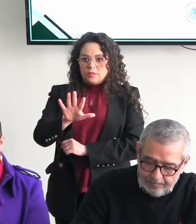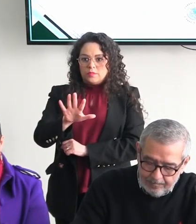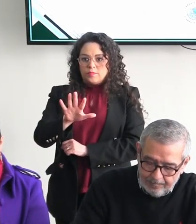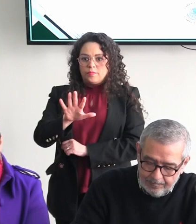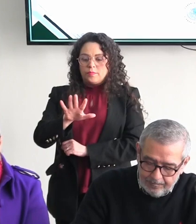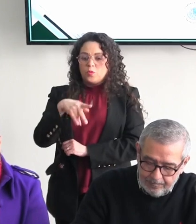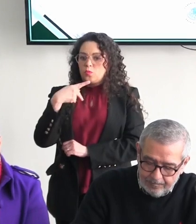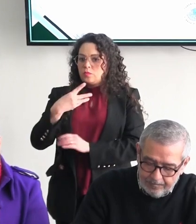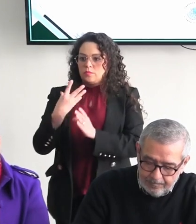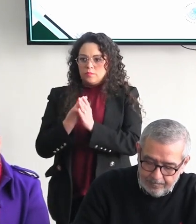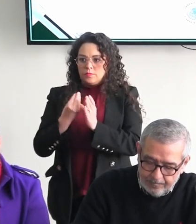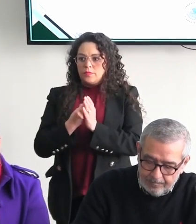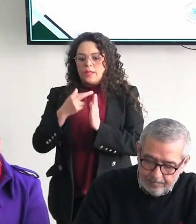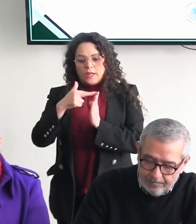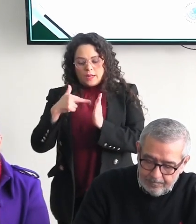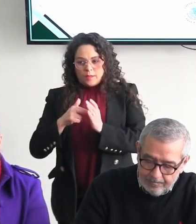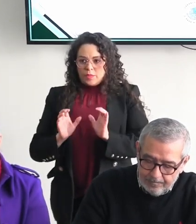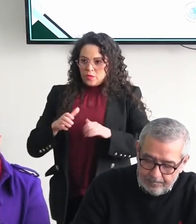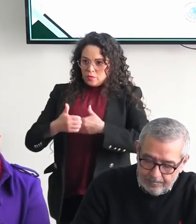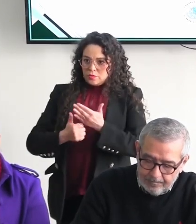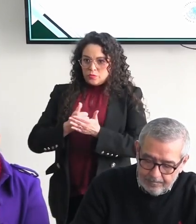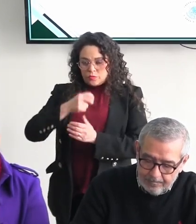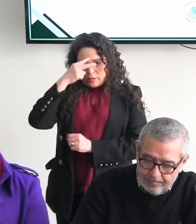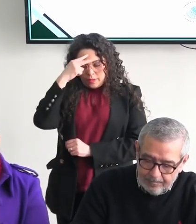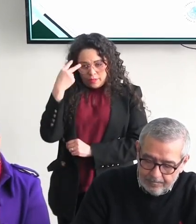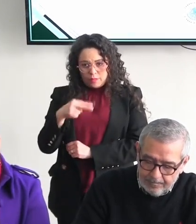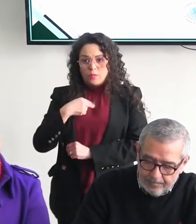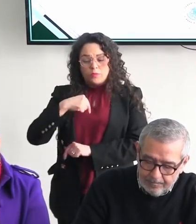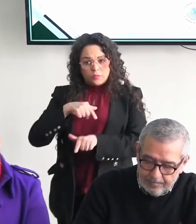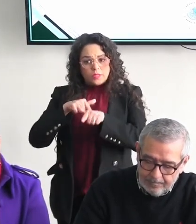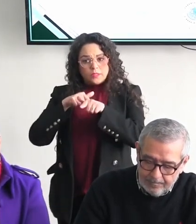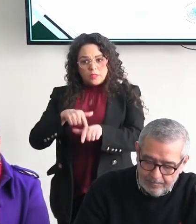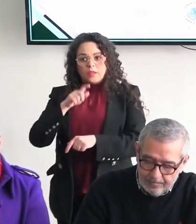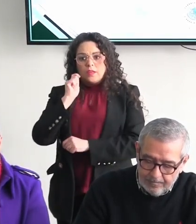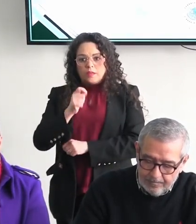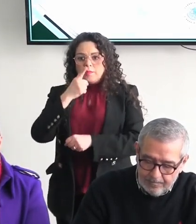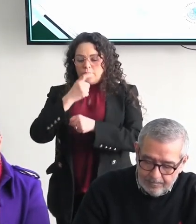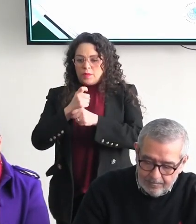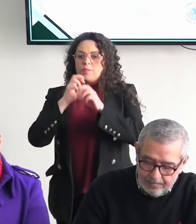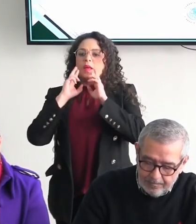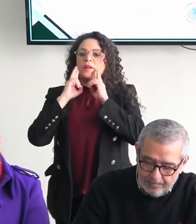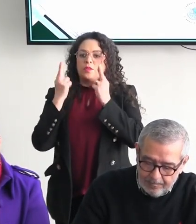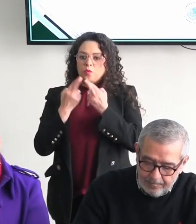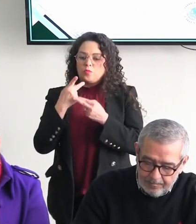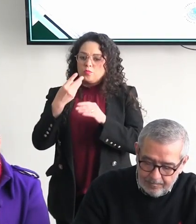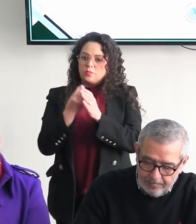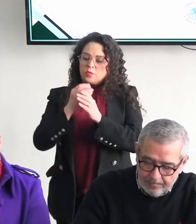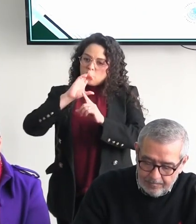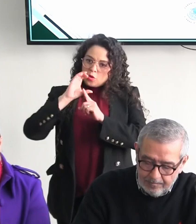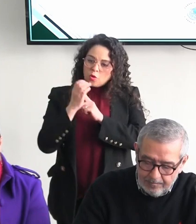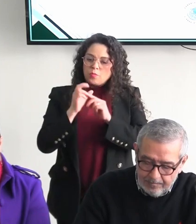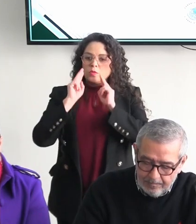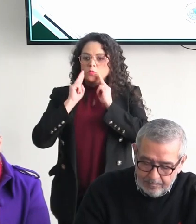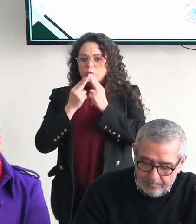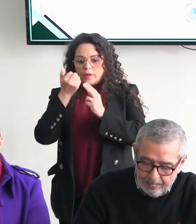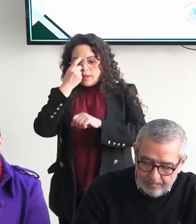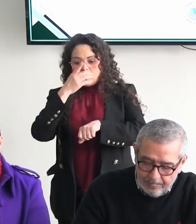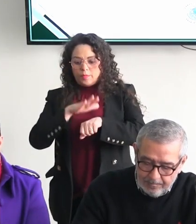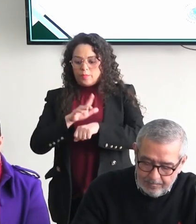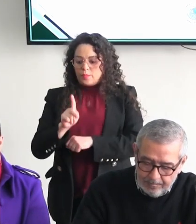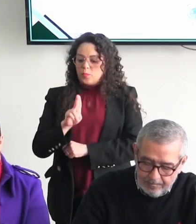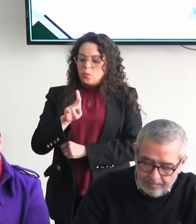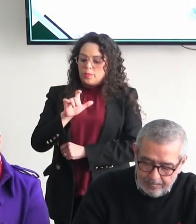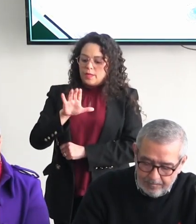del reglamento del Congreso de la Ciudad de México. Continuamos con la primera sesión ordinaria de las Comisiones Unidas de Administración